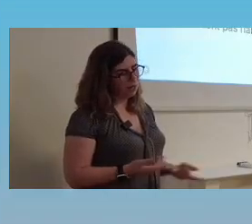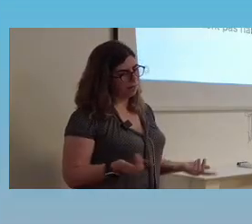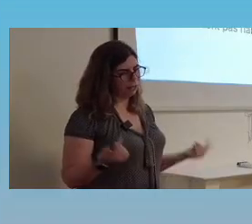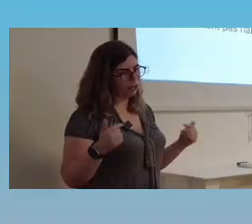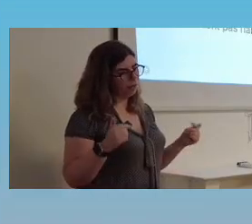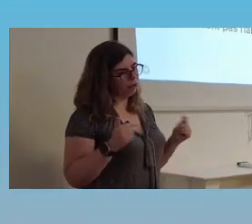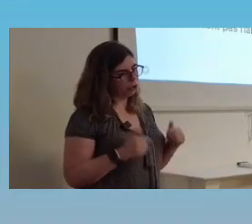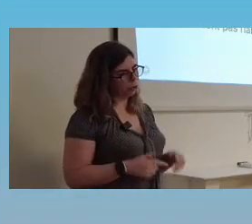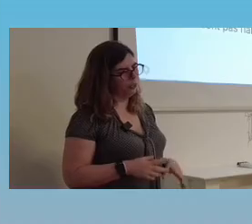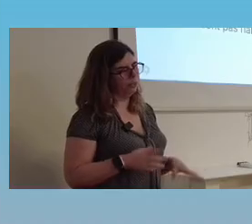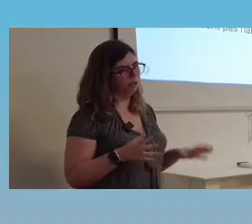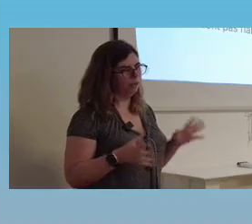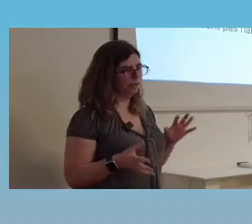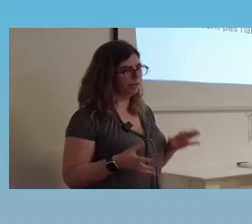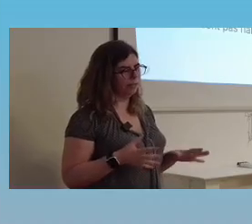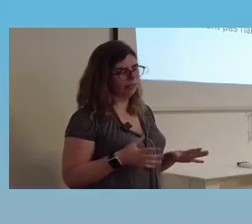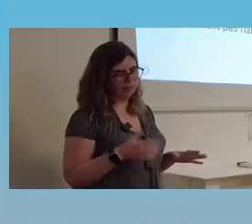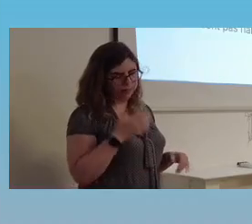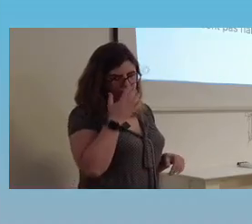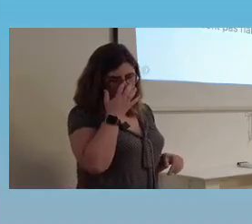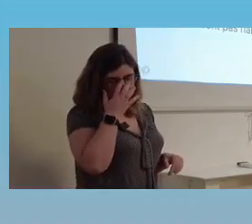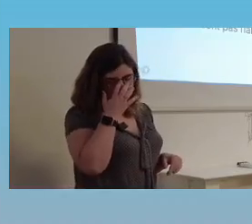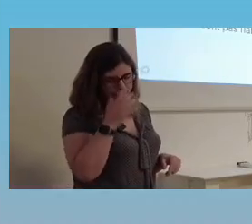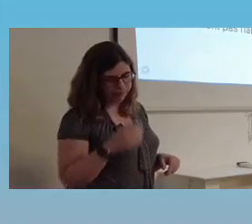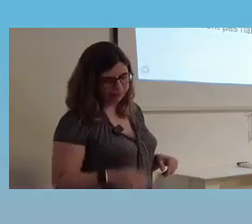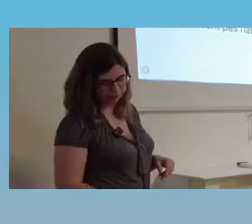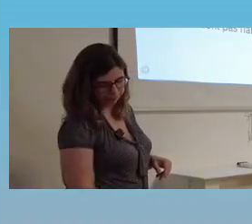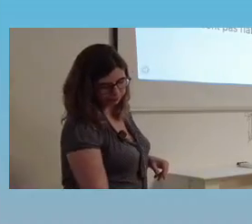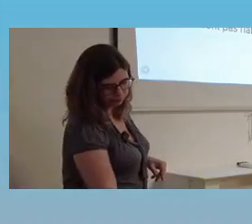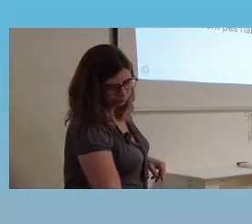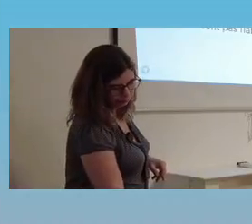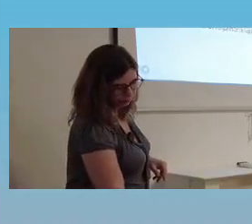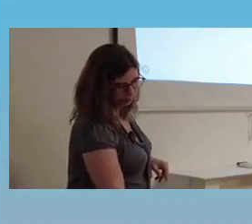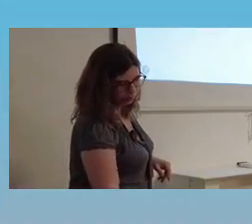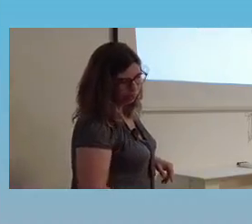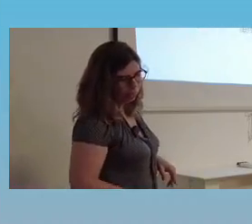efficaces. Mais actuellement, aujourd'hui, on a ses limites.